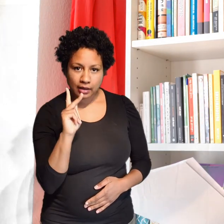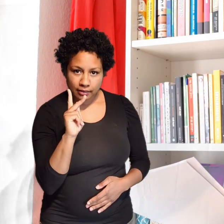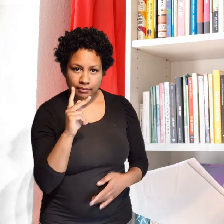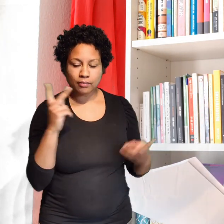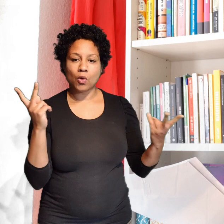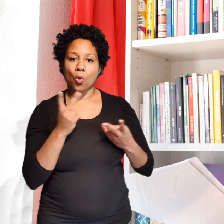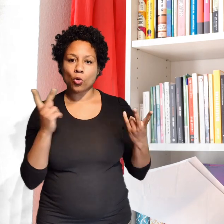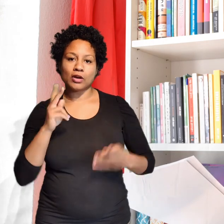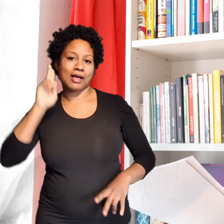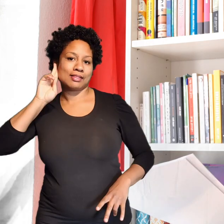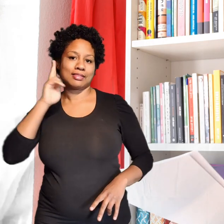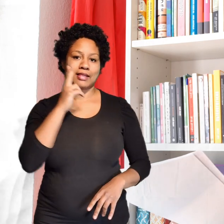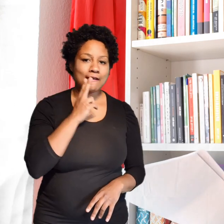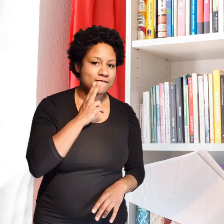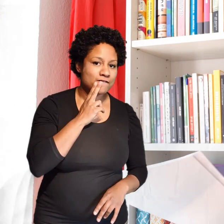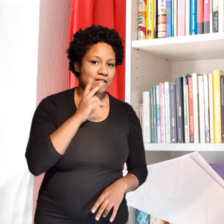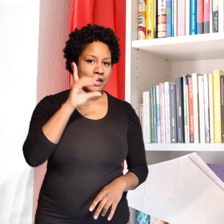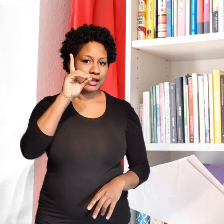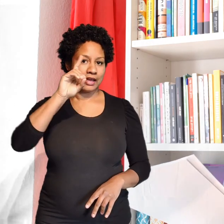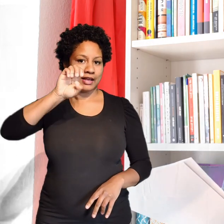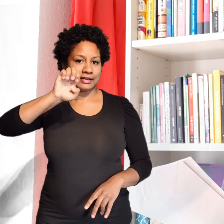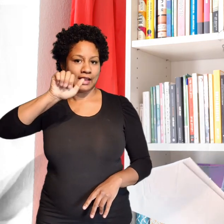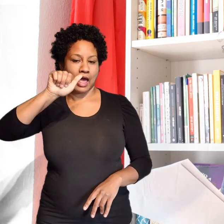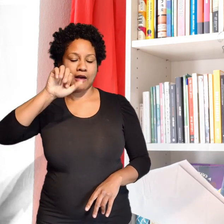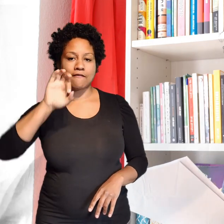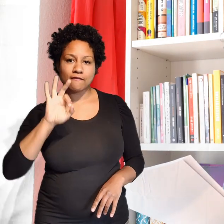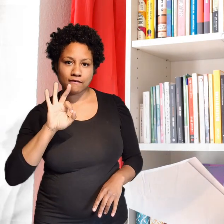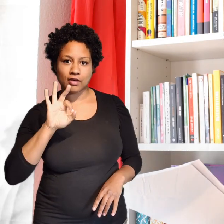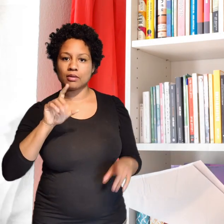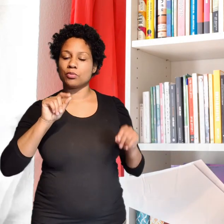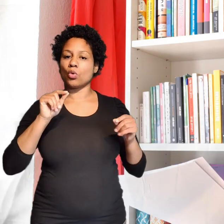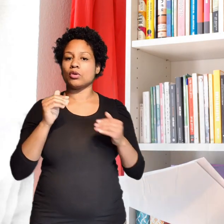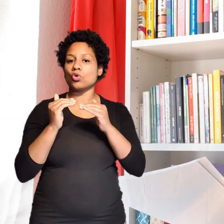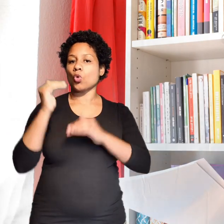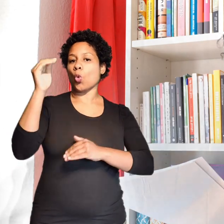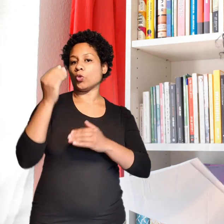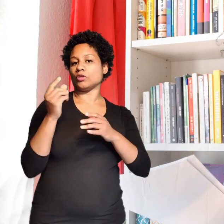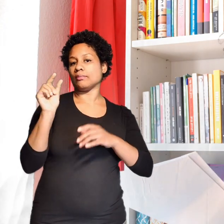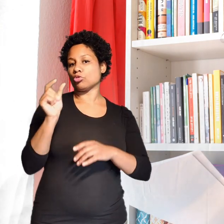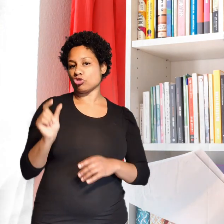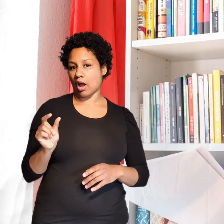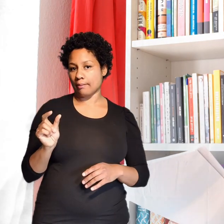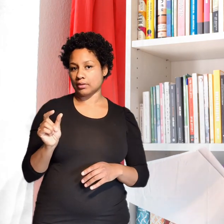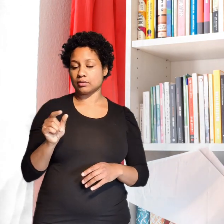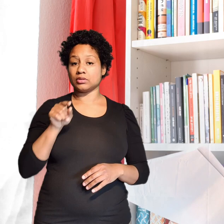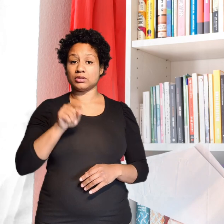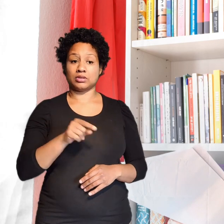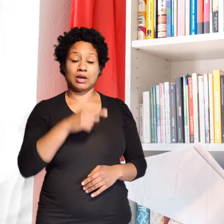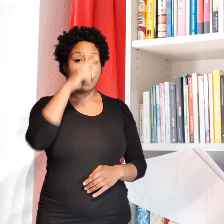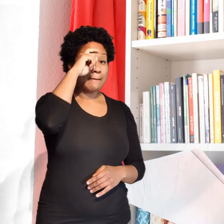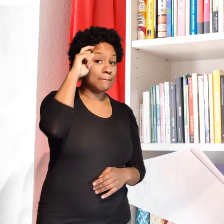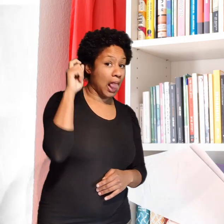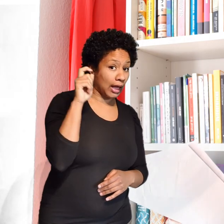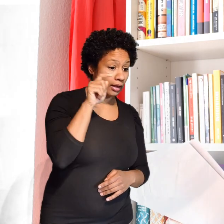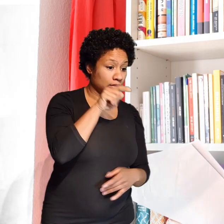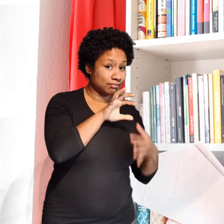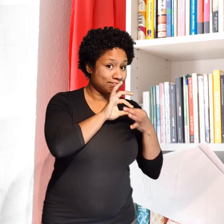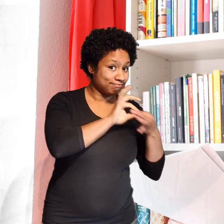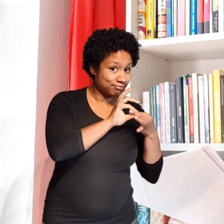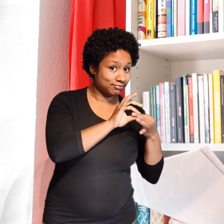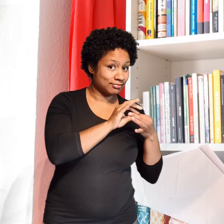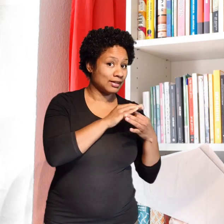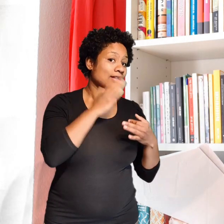zum Beispiel. Der Großbuchstabe am Anfang signalisiert, dass es sich keineswegs bei Black um die Beschreibung